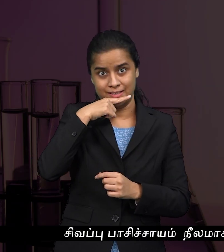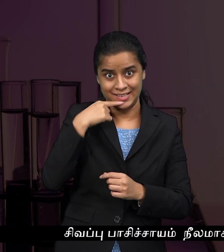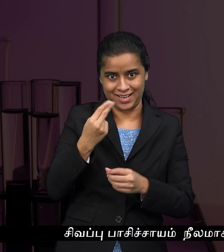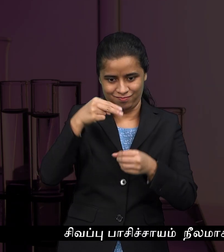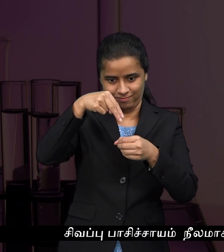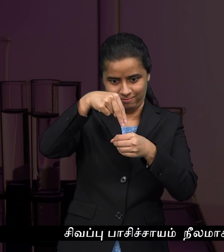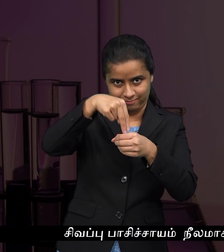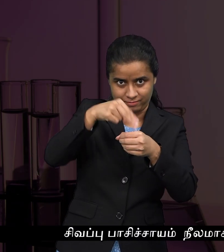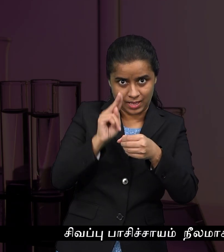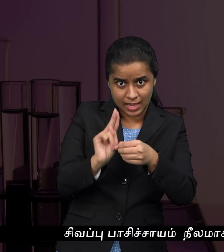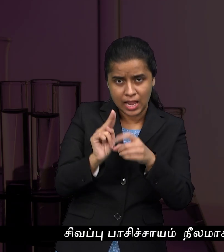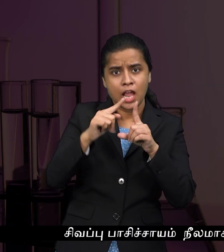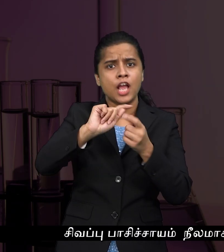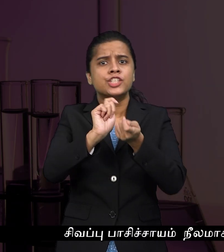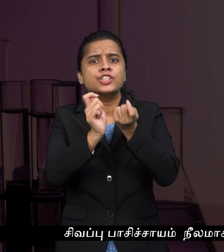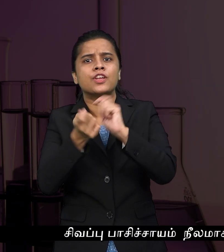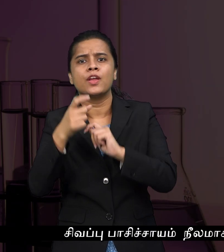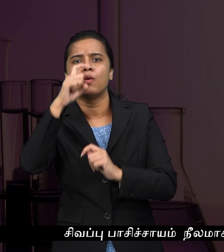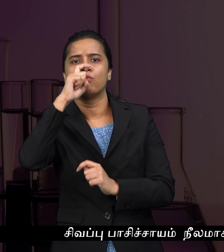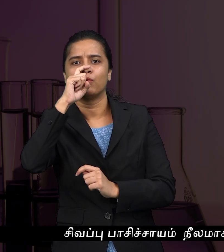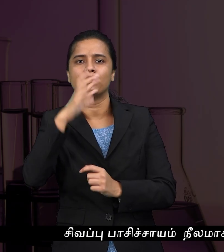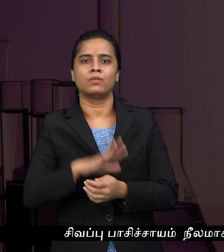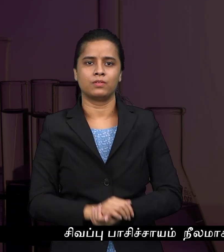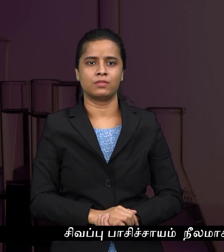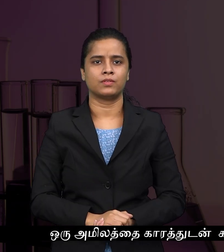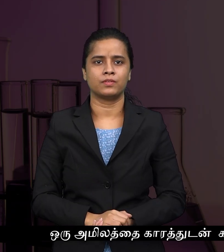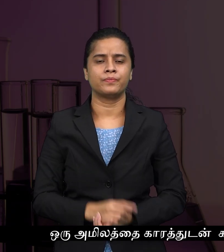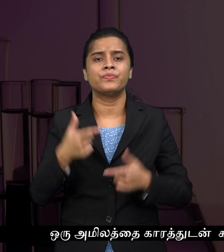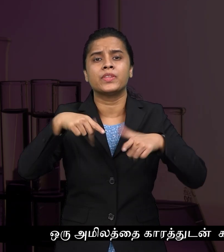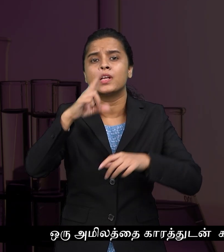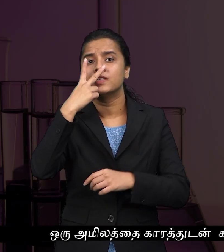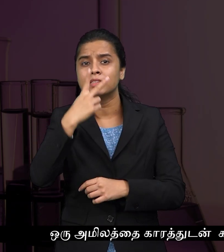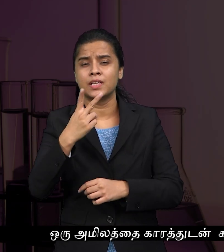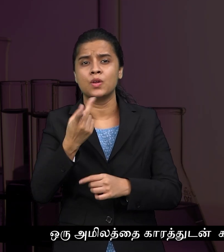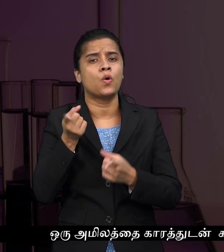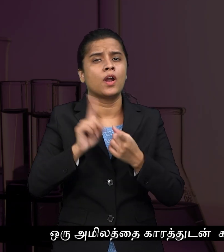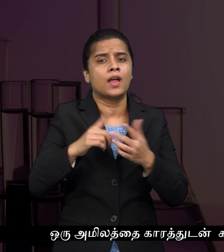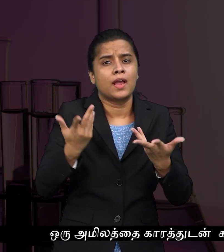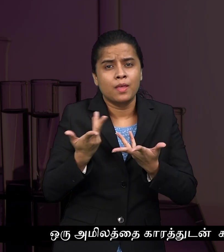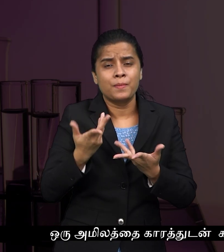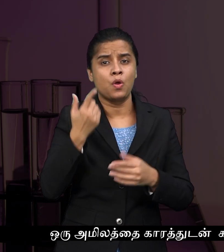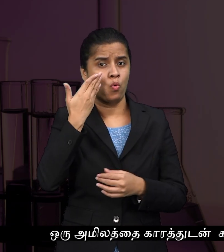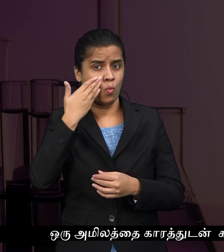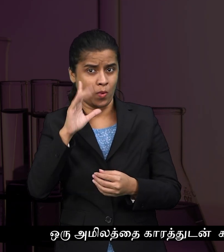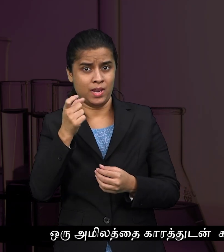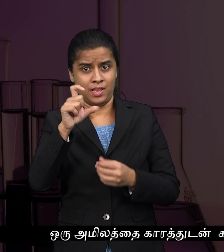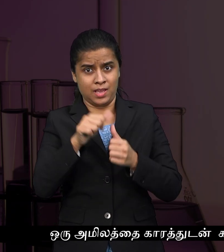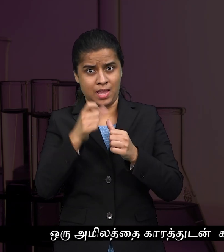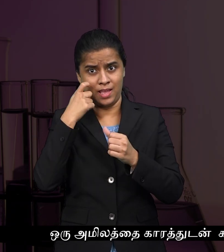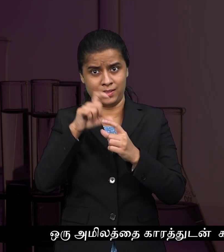சாயத்தை நீலமாகவும் மாற்றும் என்பதை நாம் அறிவோம். ஒரு அமிலத்தை காரத்துடன் கலந்தால் என்ன ஆகும் என்று